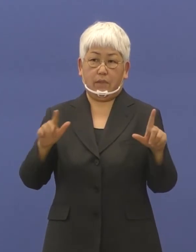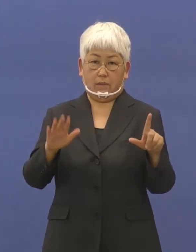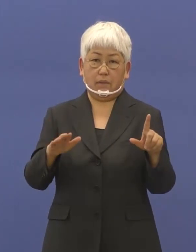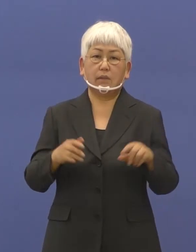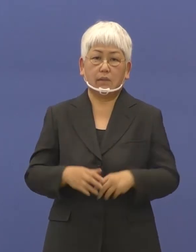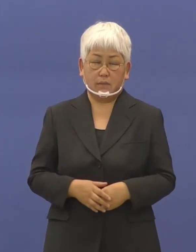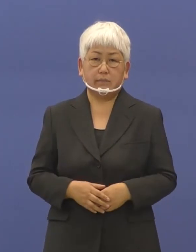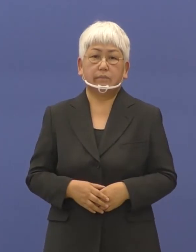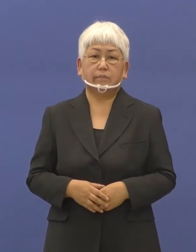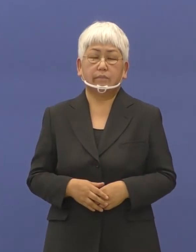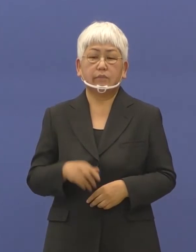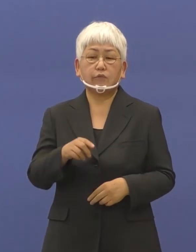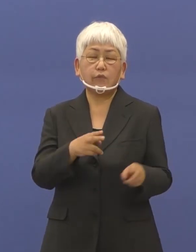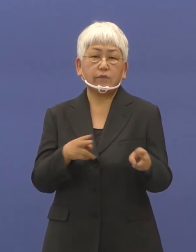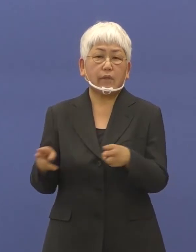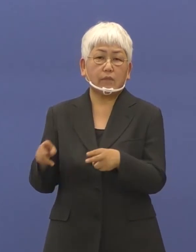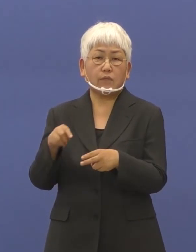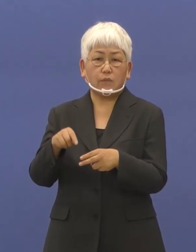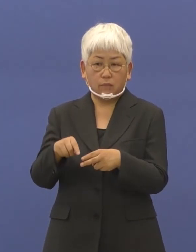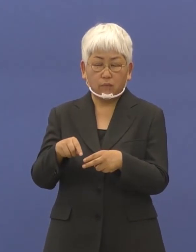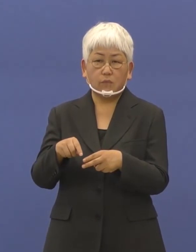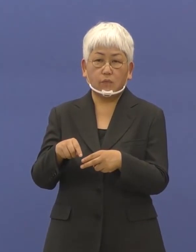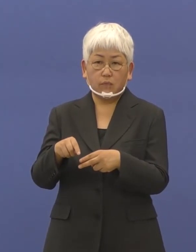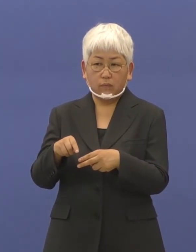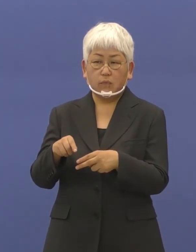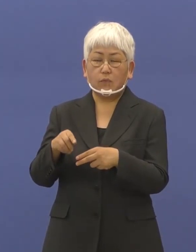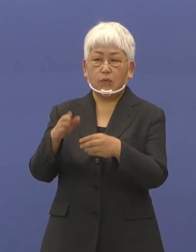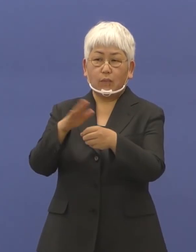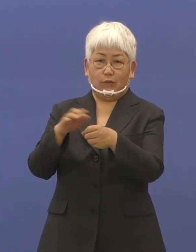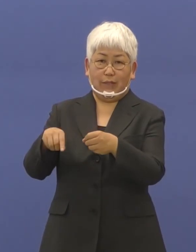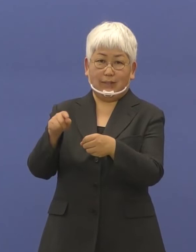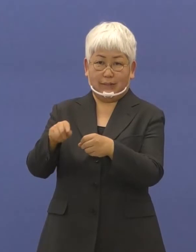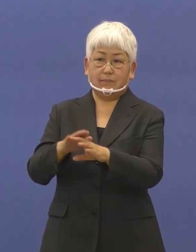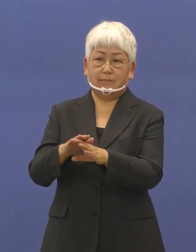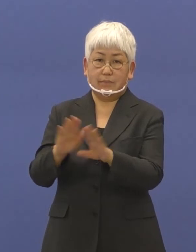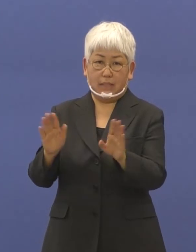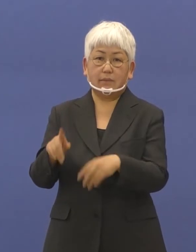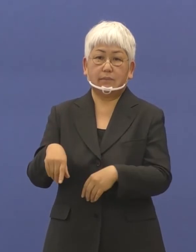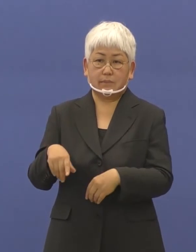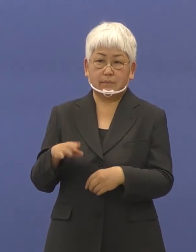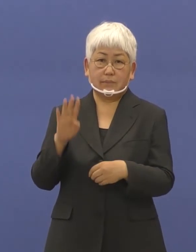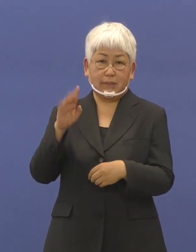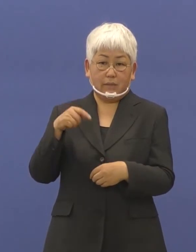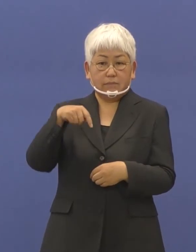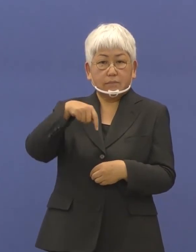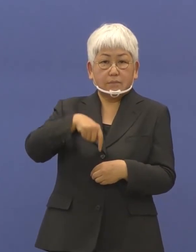ちらのパートナーシップ制度についての県としての考え方、導入の